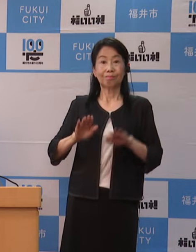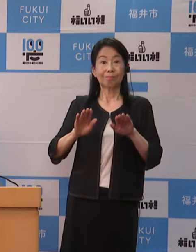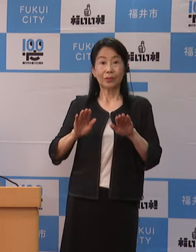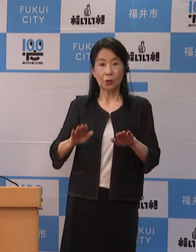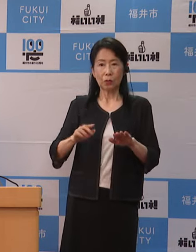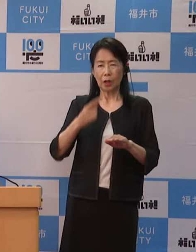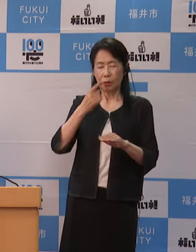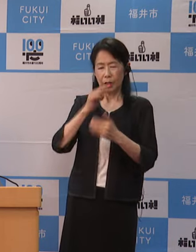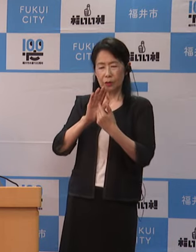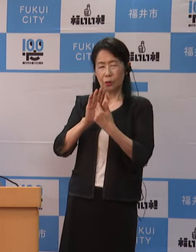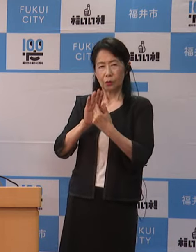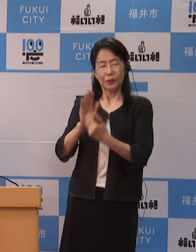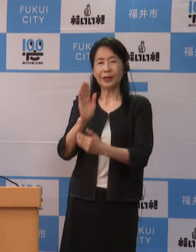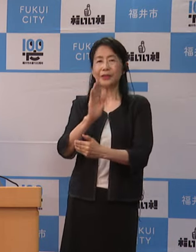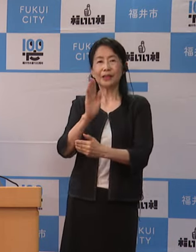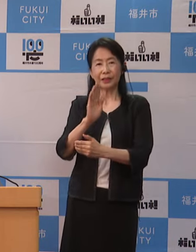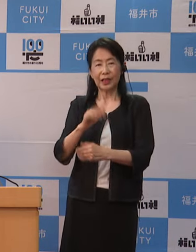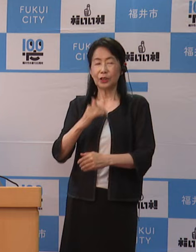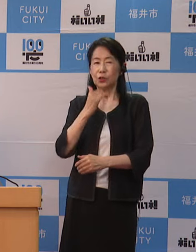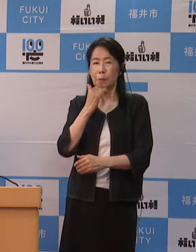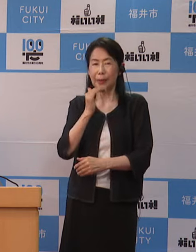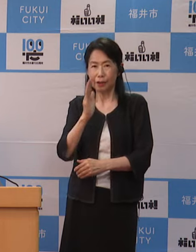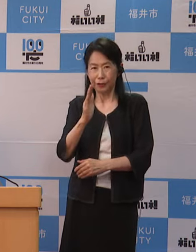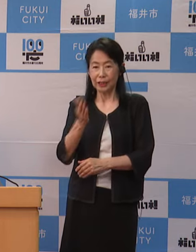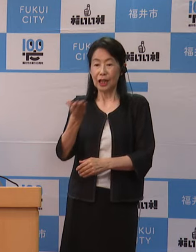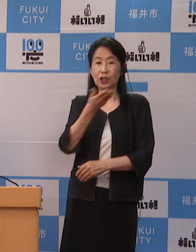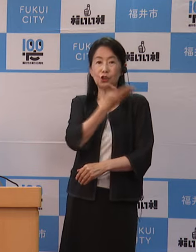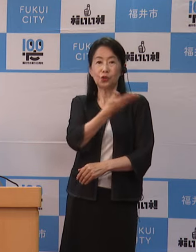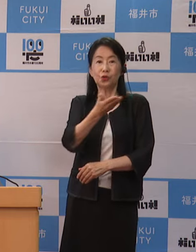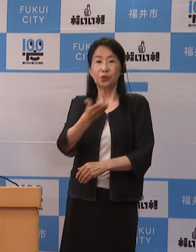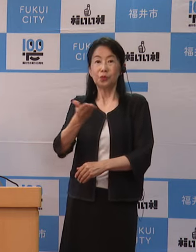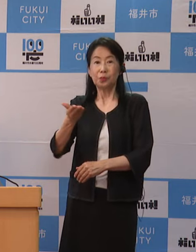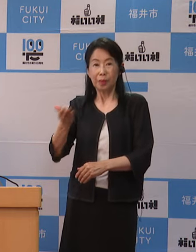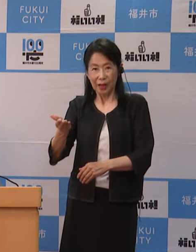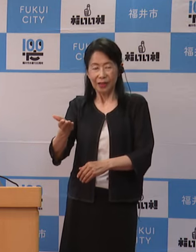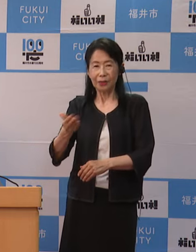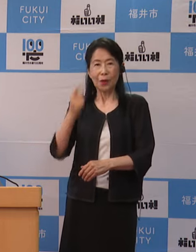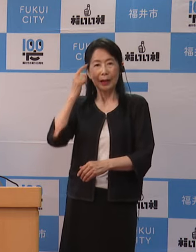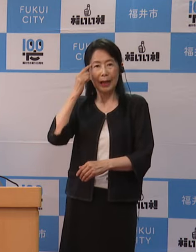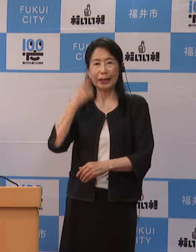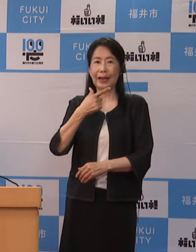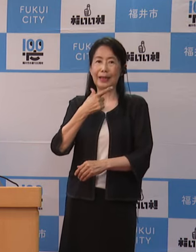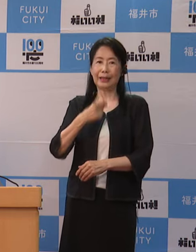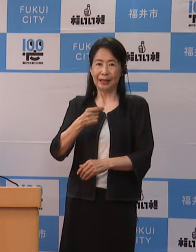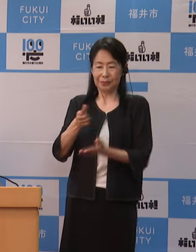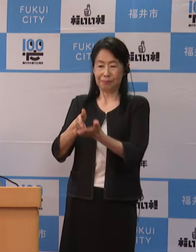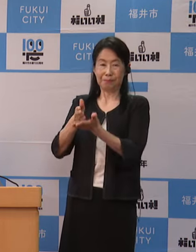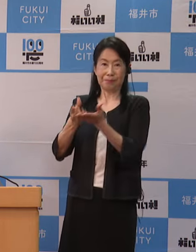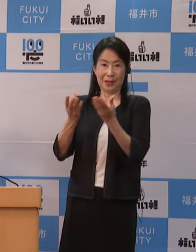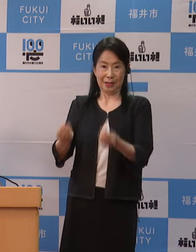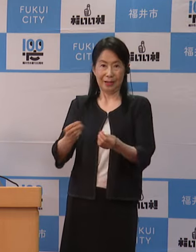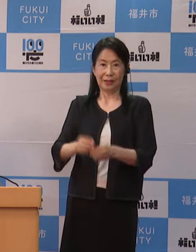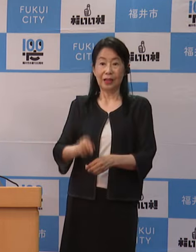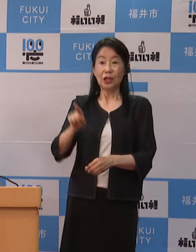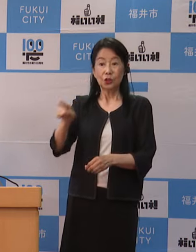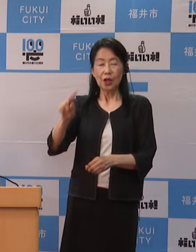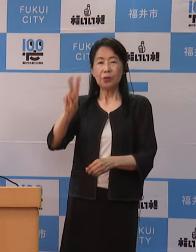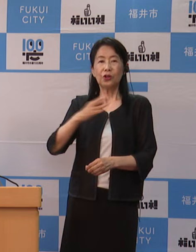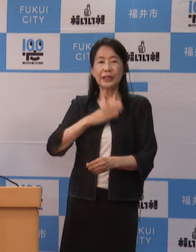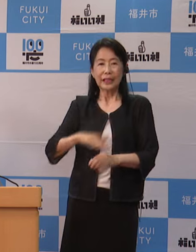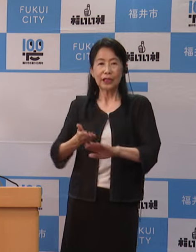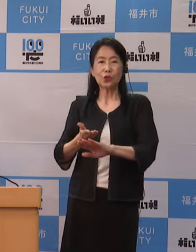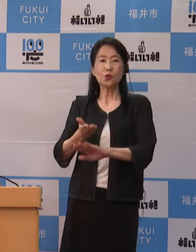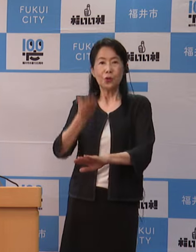方で お断りじゃないですけども、ちょっと順序を立てていきましょうという話で、それも理解していただ